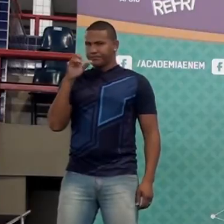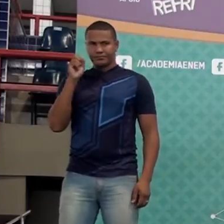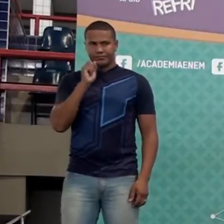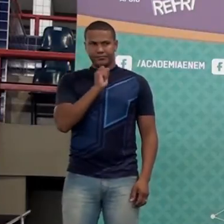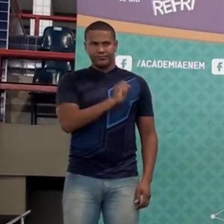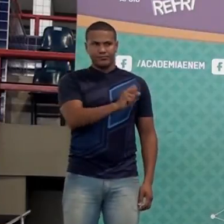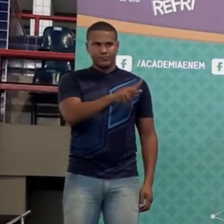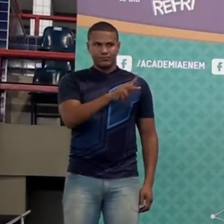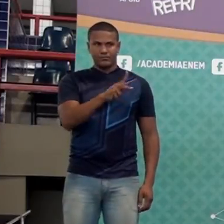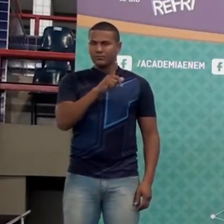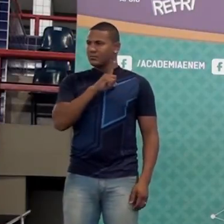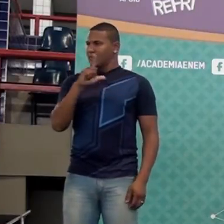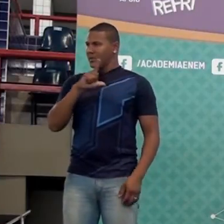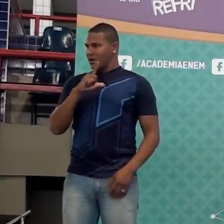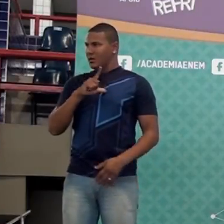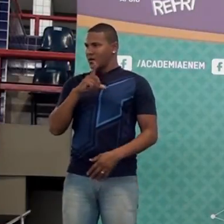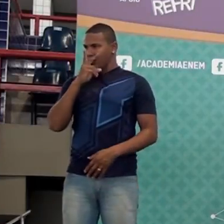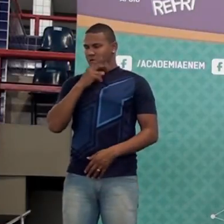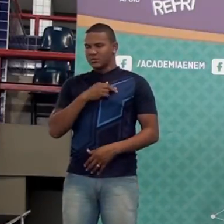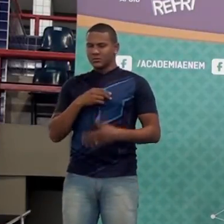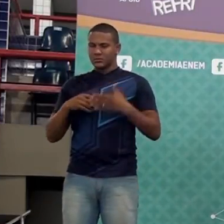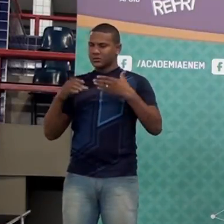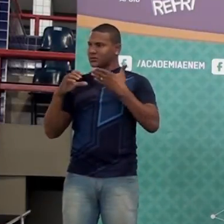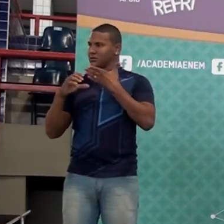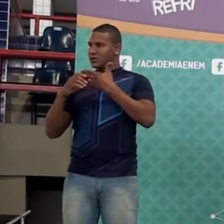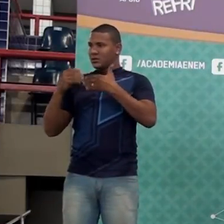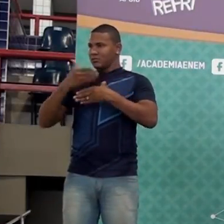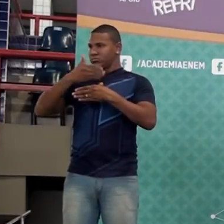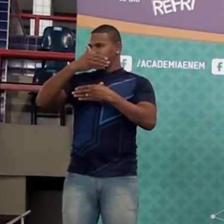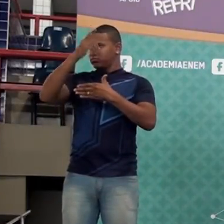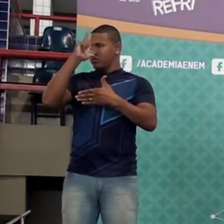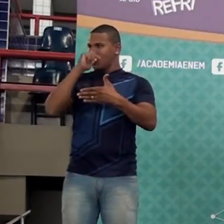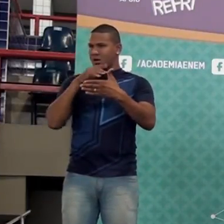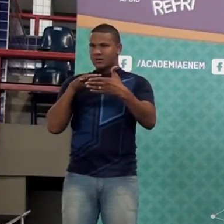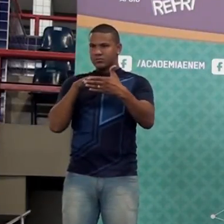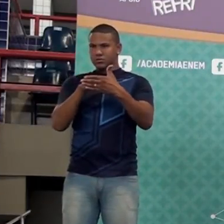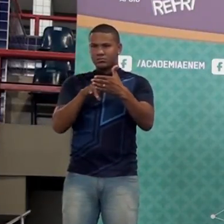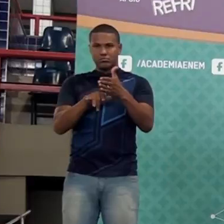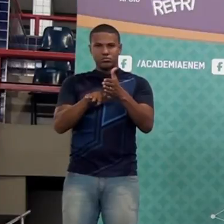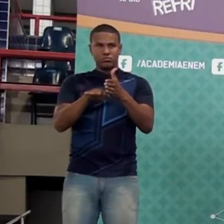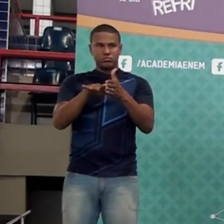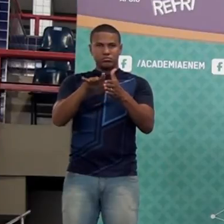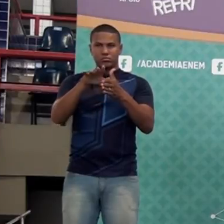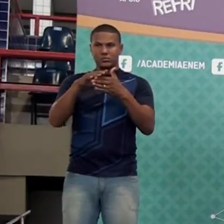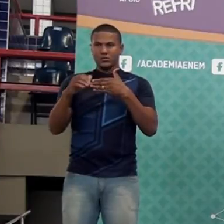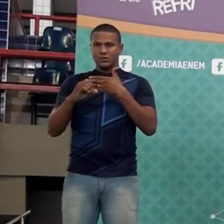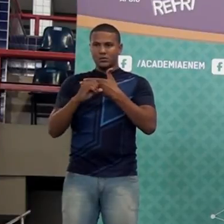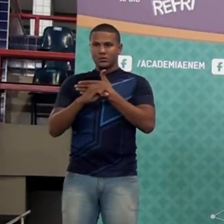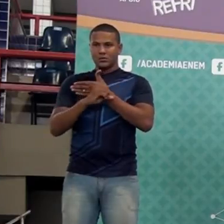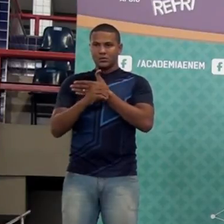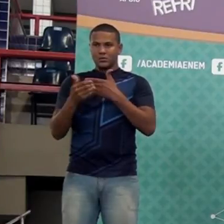potencial, energia cinética sendo no final transformada em energia elétrica.